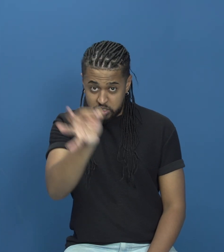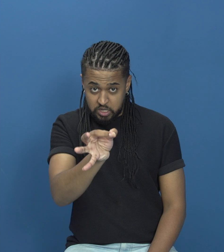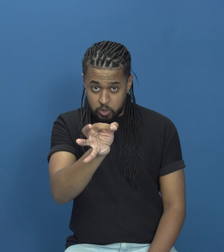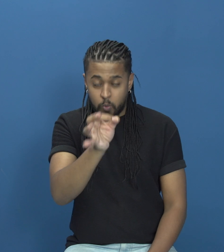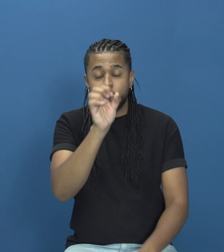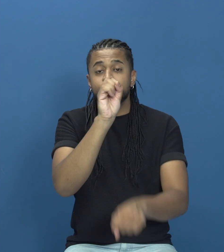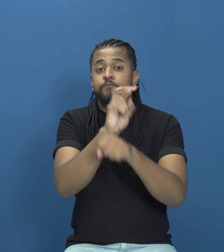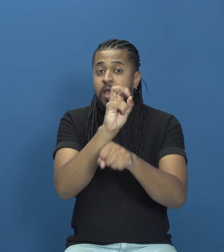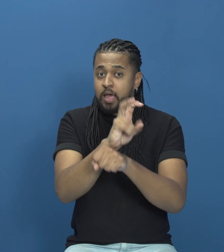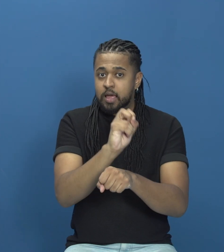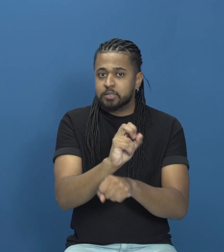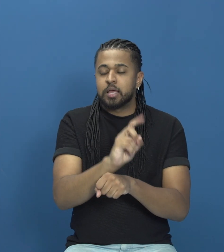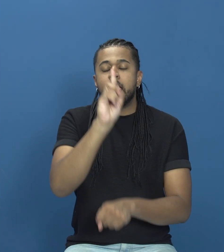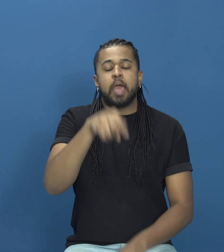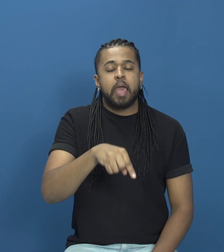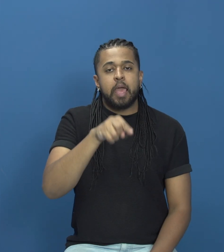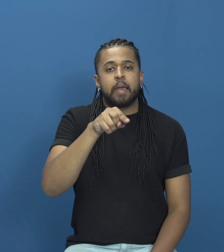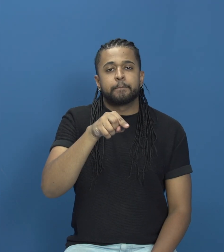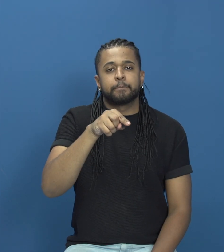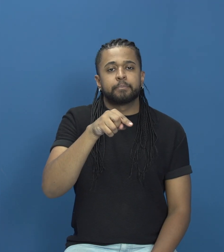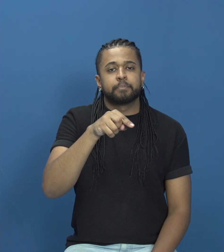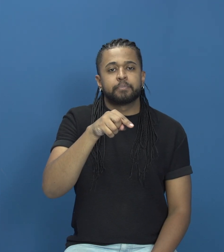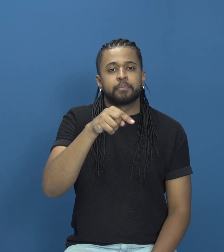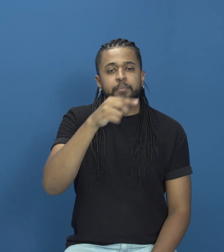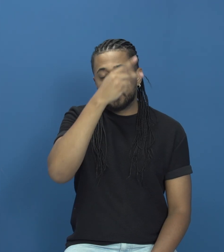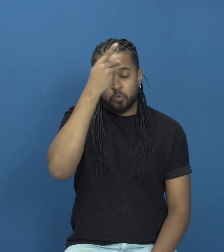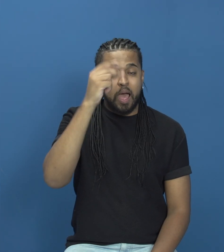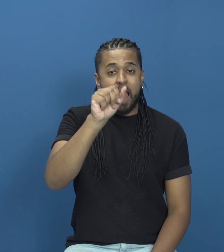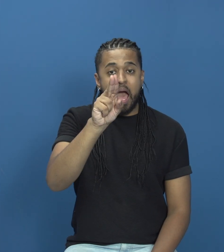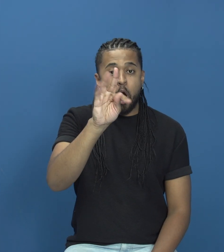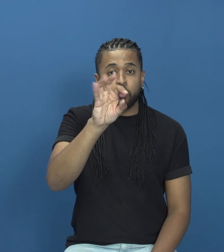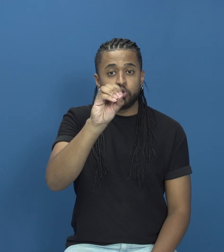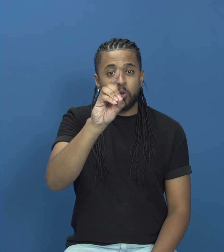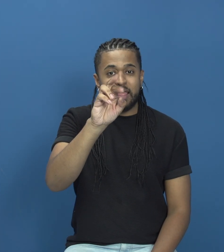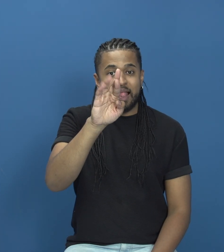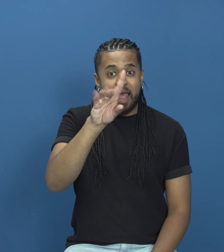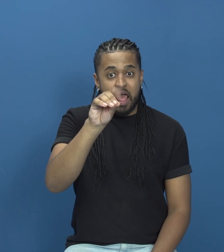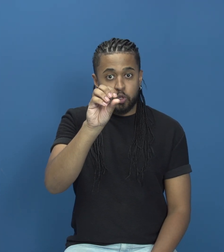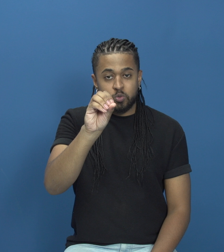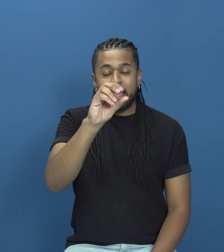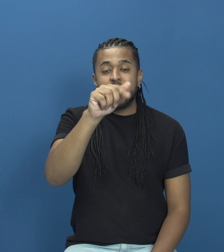0,06% das vagas serão destinadas a autodeclarados quilombolas.